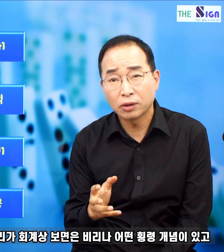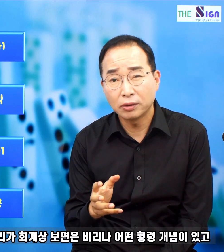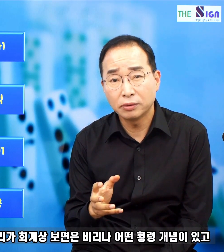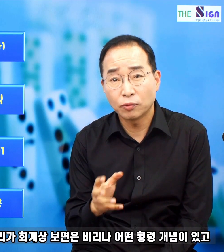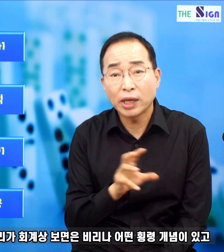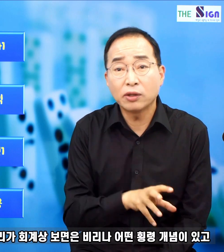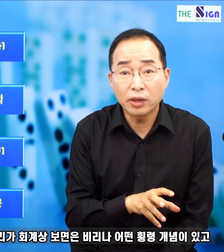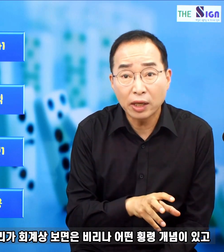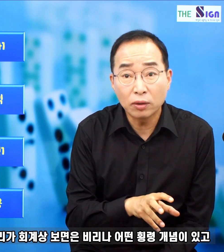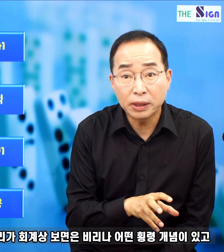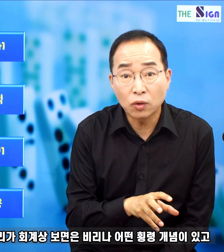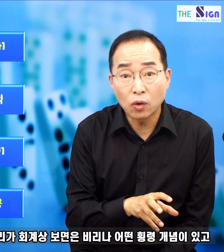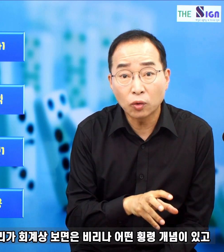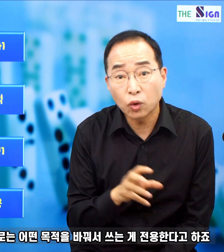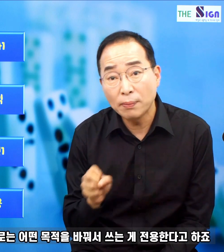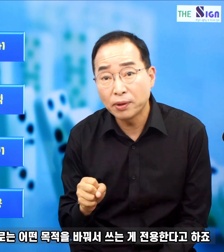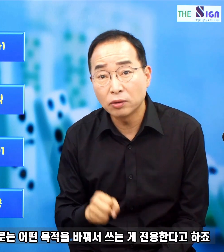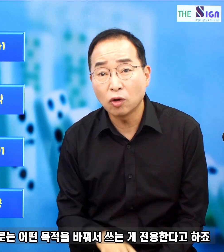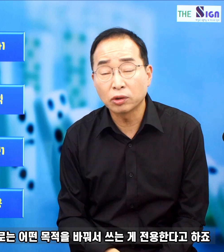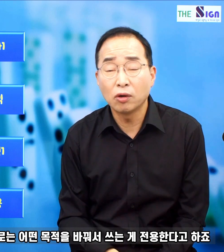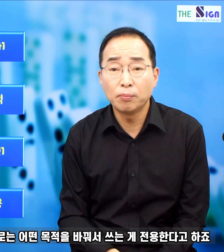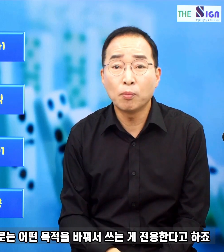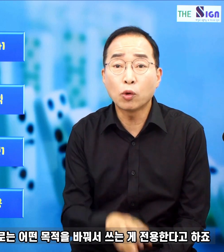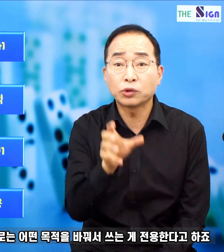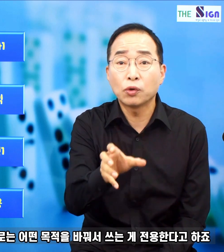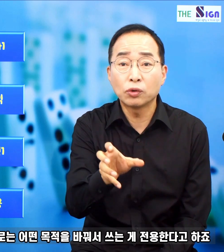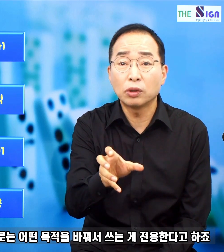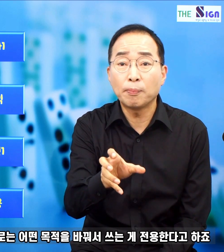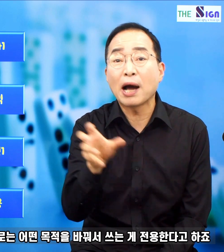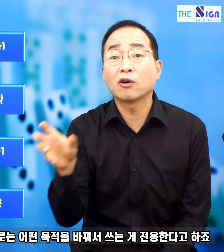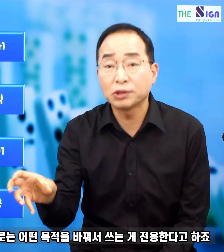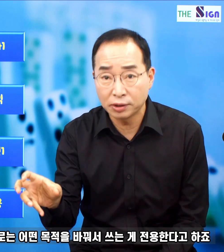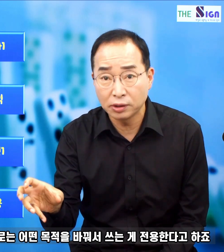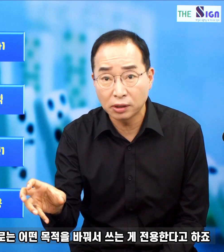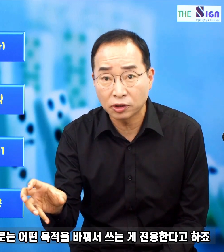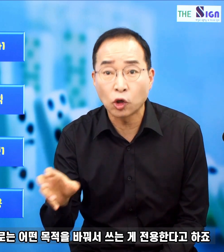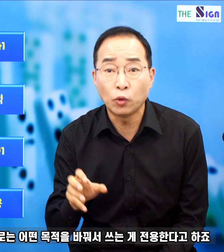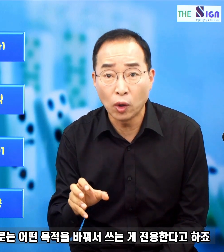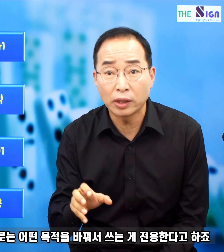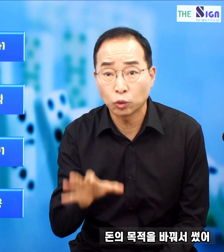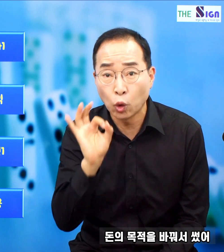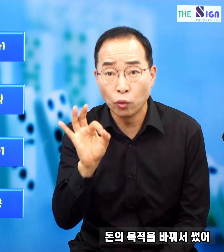어떤 횡령 개념이 있고, 또 한편은 어떤 목적을 바꿔서 쓰는 게 전용하는